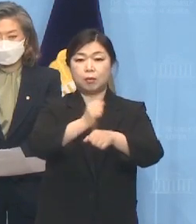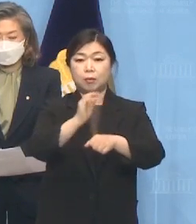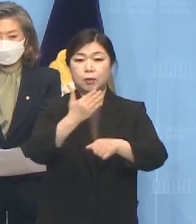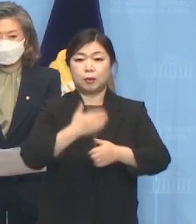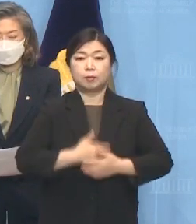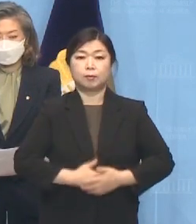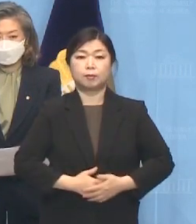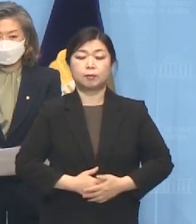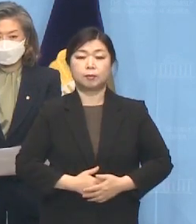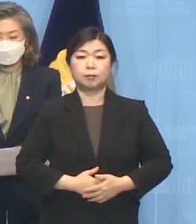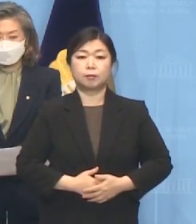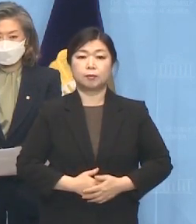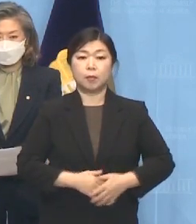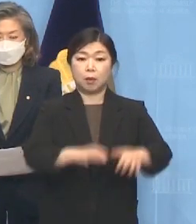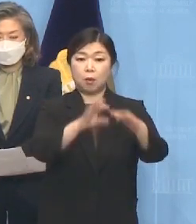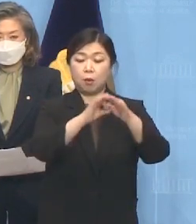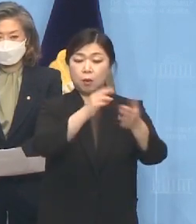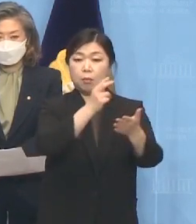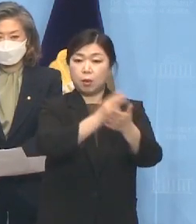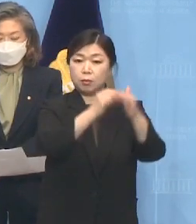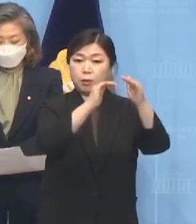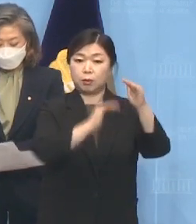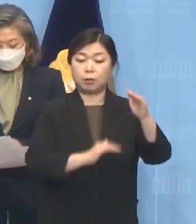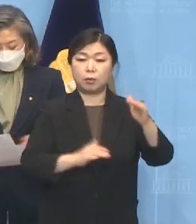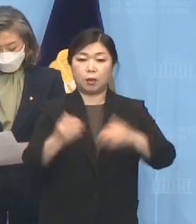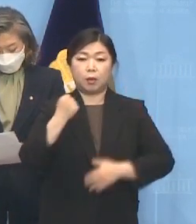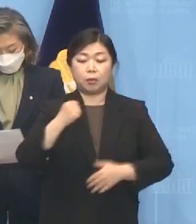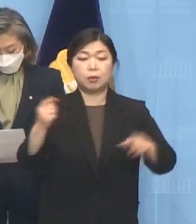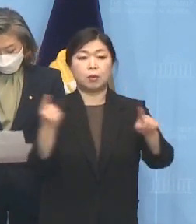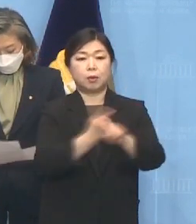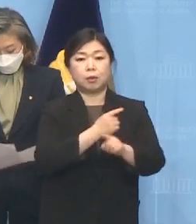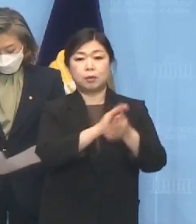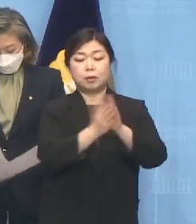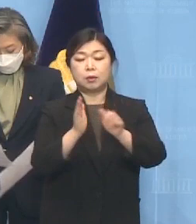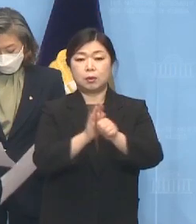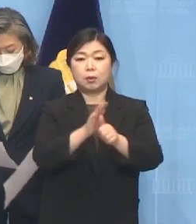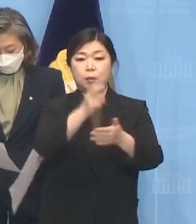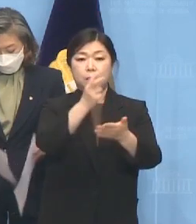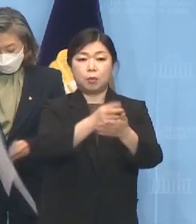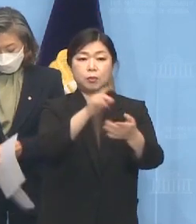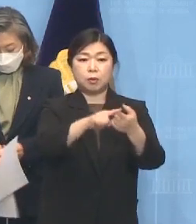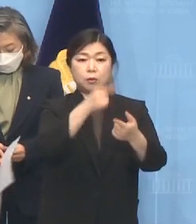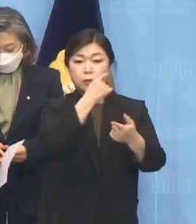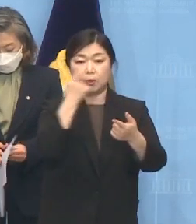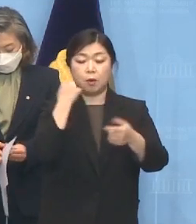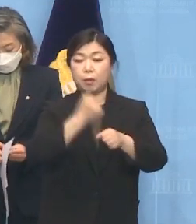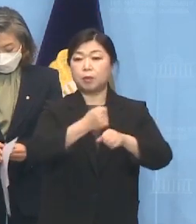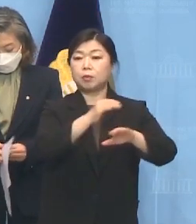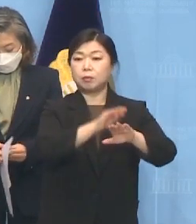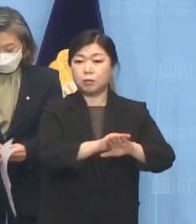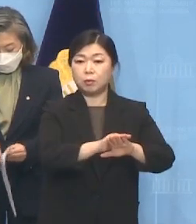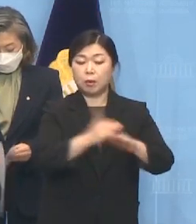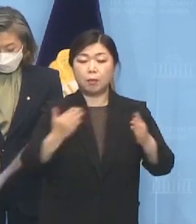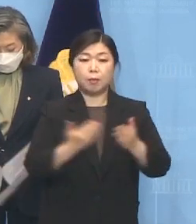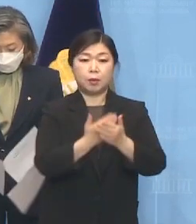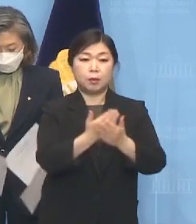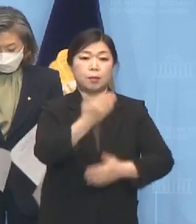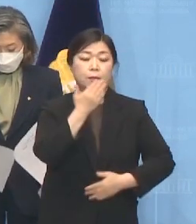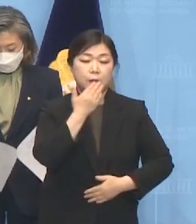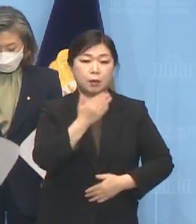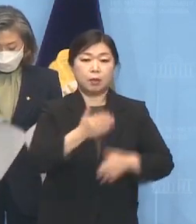한다 해당 법은 에너지전환 지원에 법적 근거를 마련하고 발전